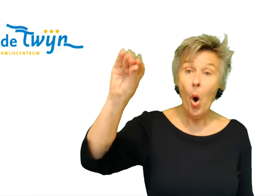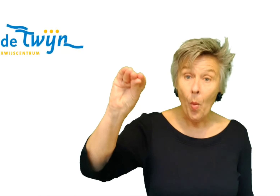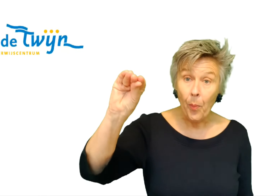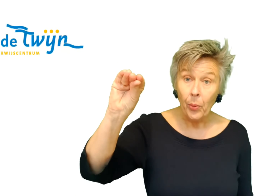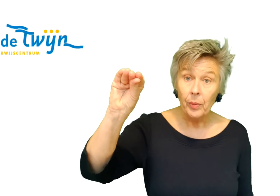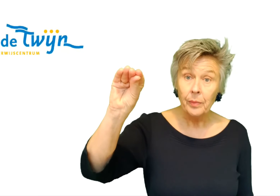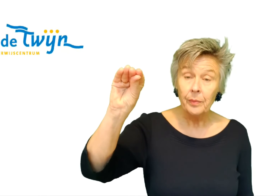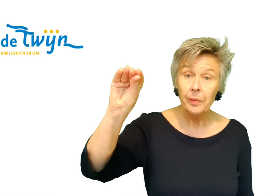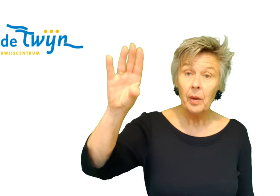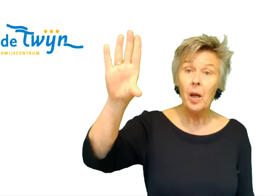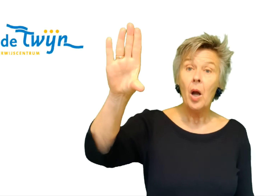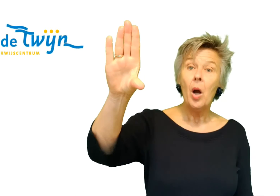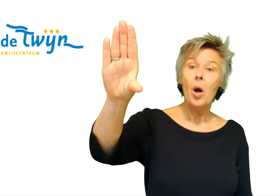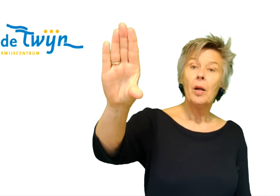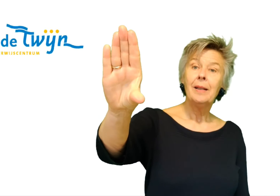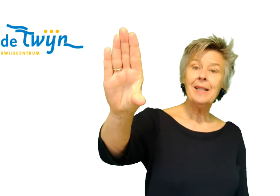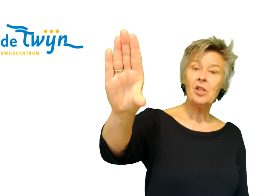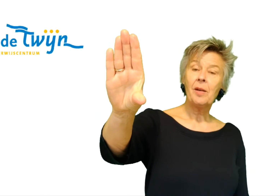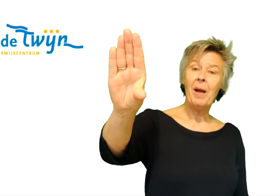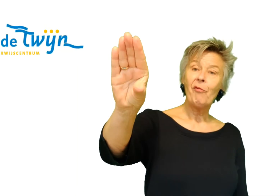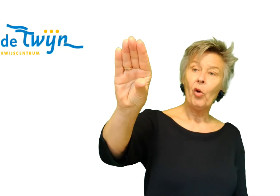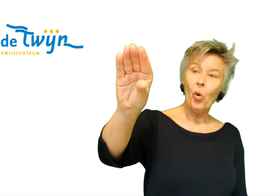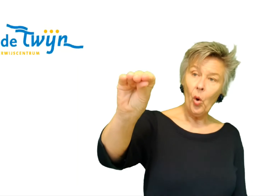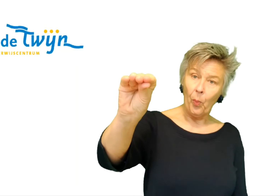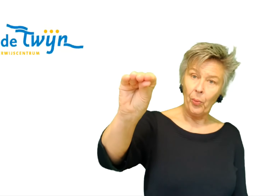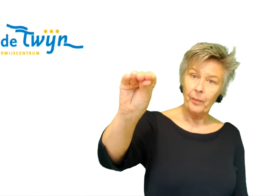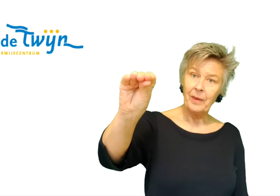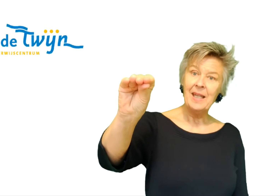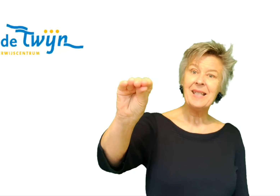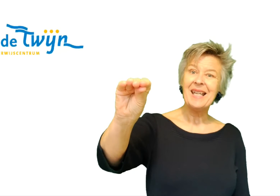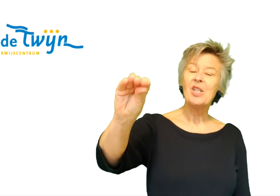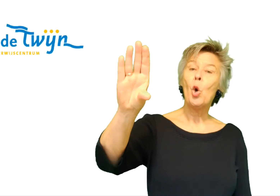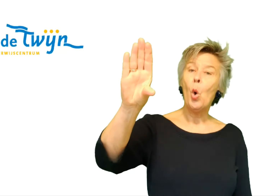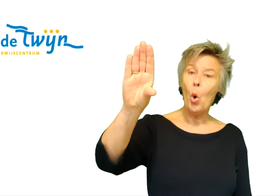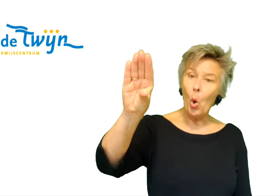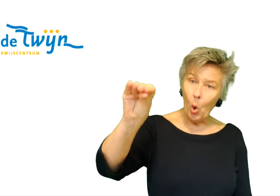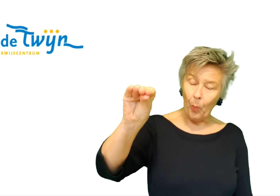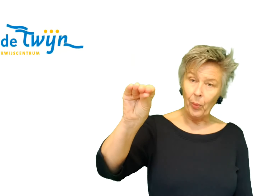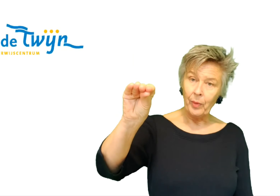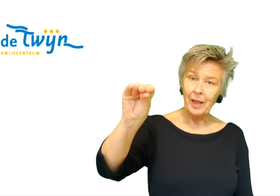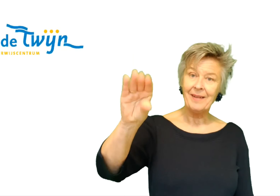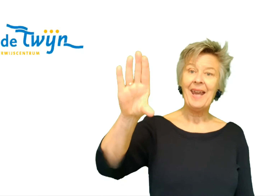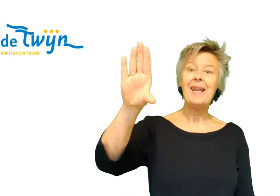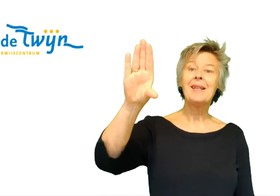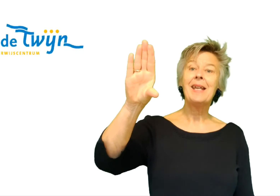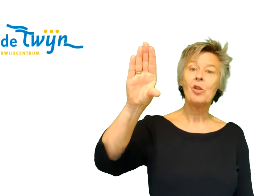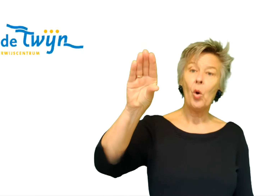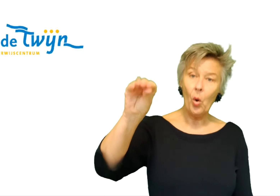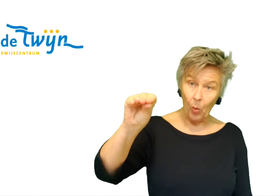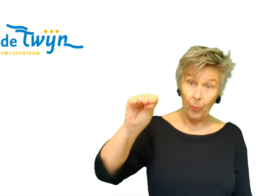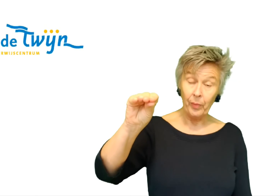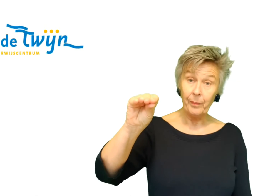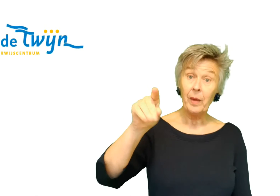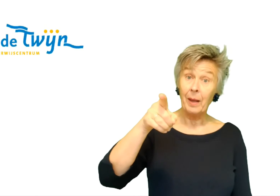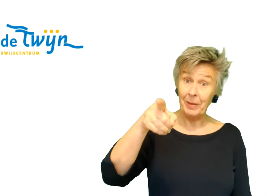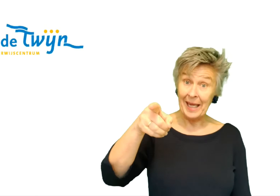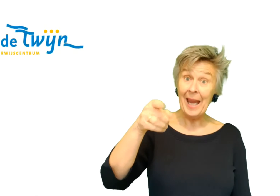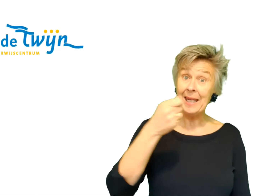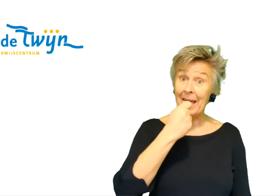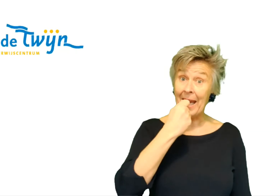Op. Dit is het gebaar van op. Iets is op. Het eten is op. Heb jij je